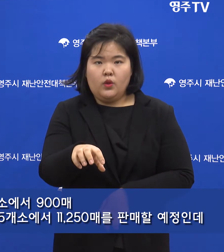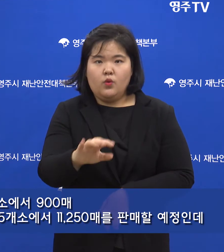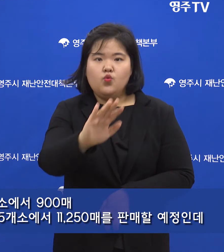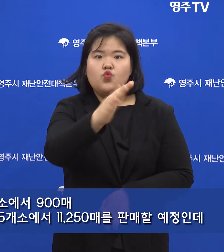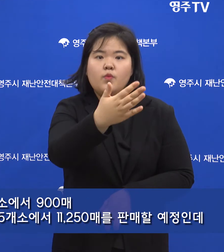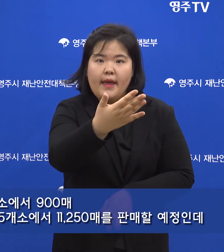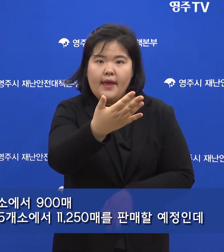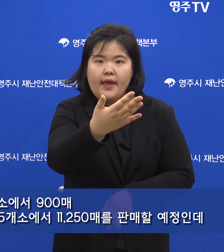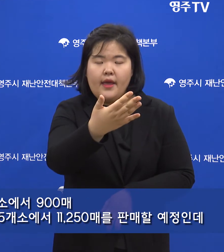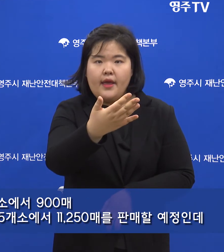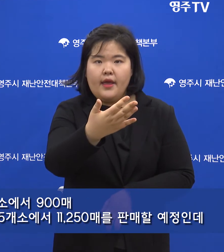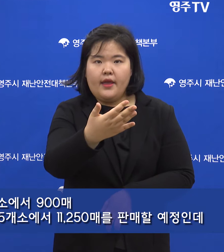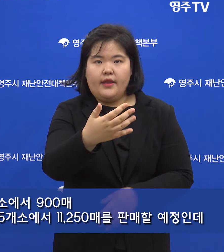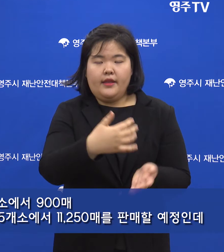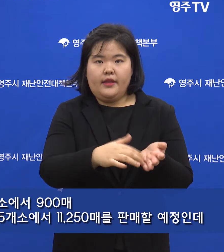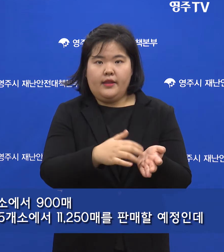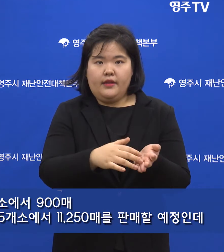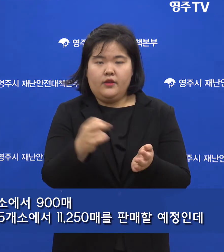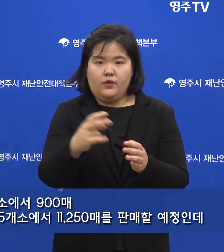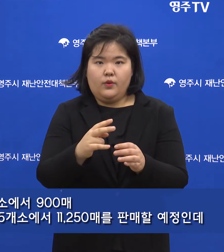900매, 그리고 농협